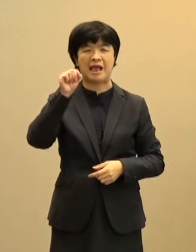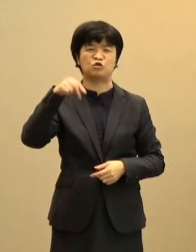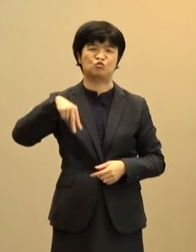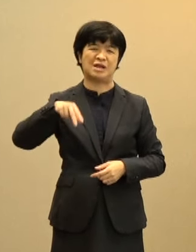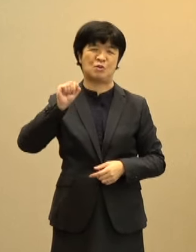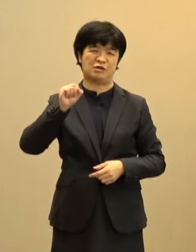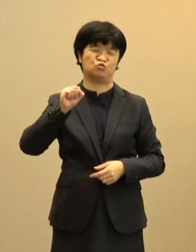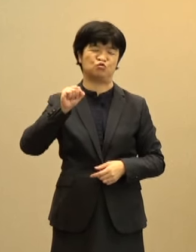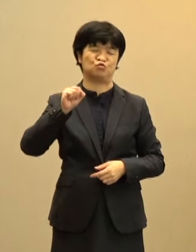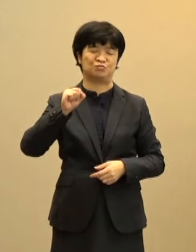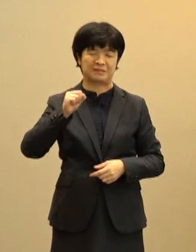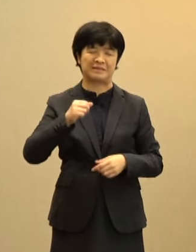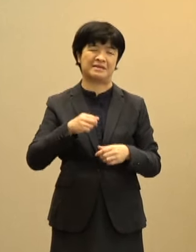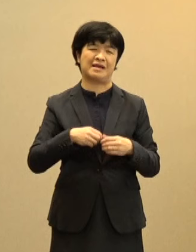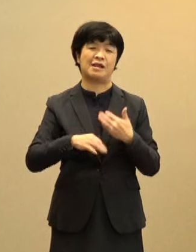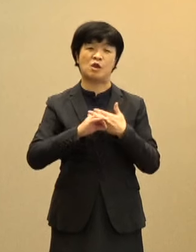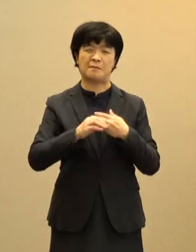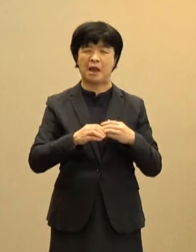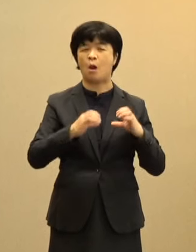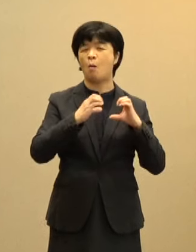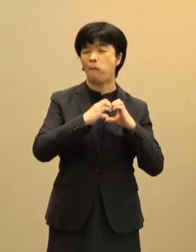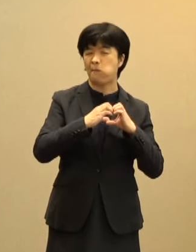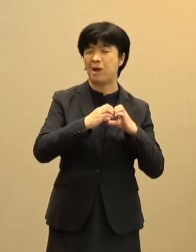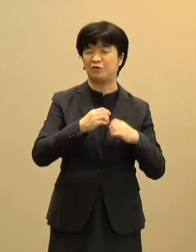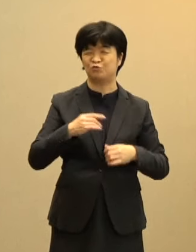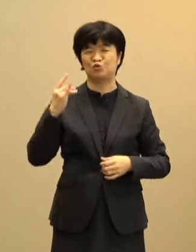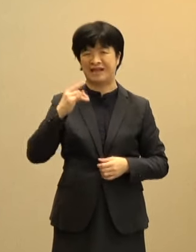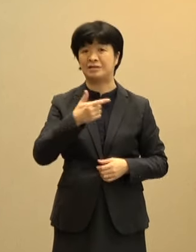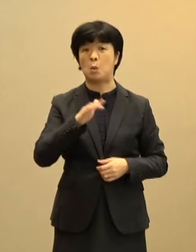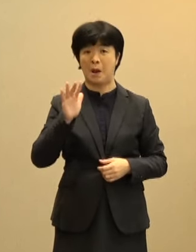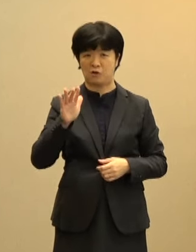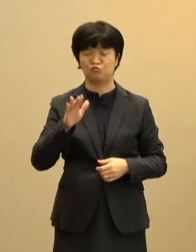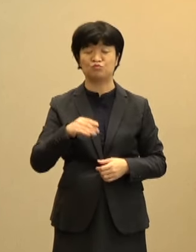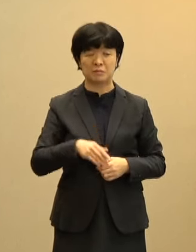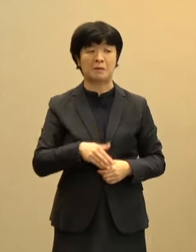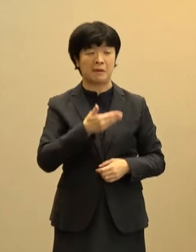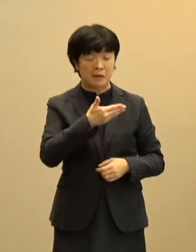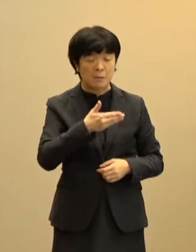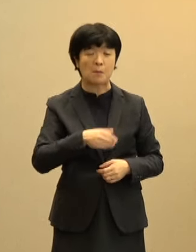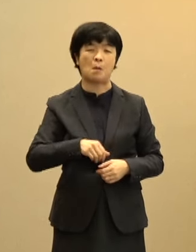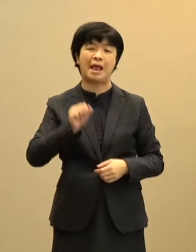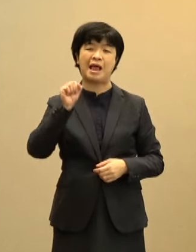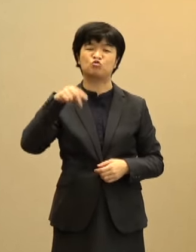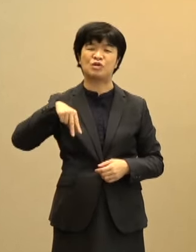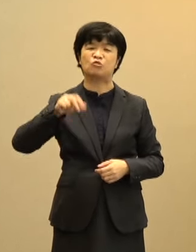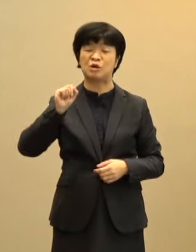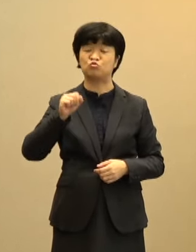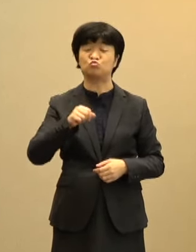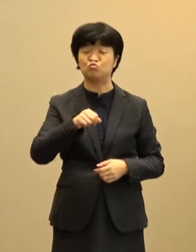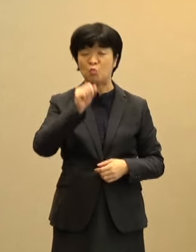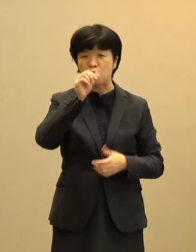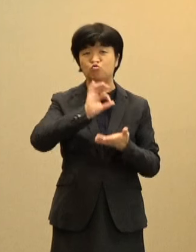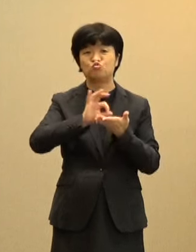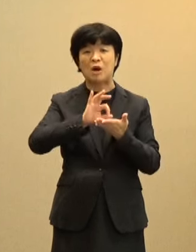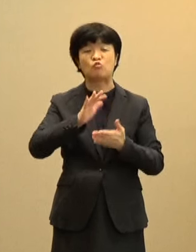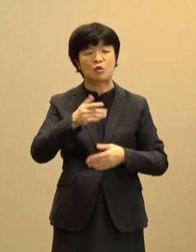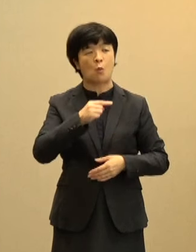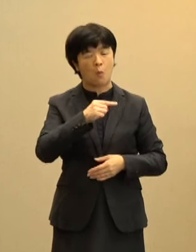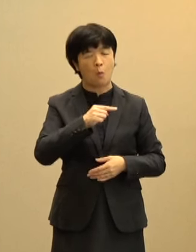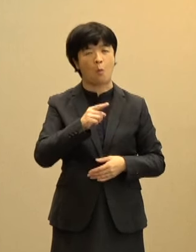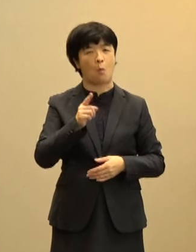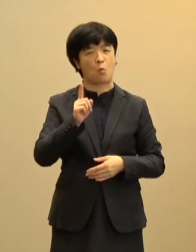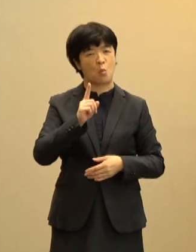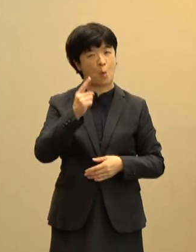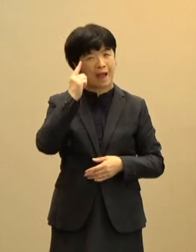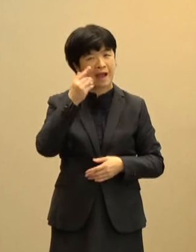ロマンス詐欺などですけれども、はい、まあ、SNS 発信を積極的にされている知事から見て、まあ、これについての受け止めというか、社会